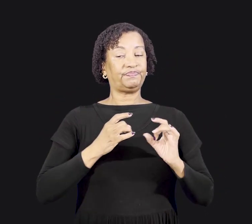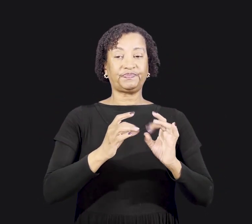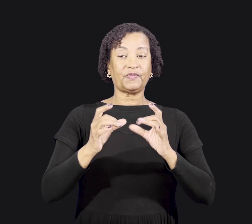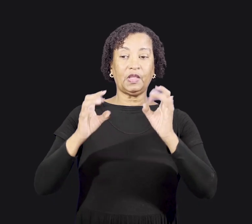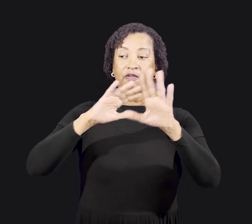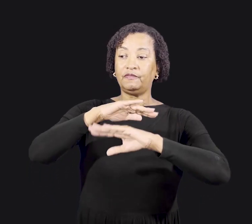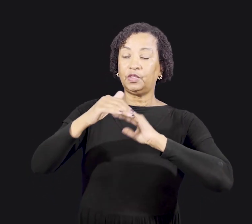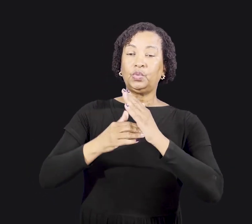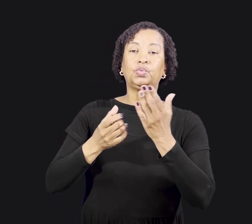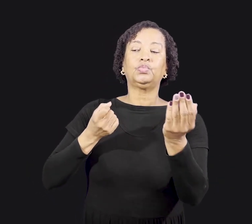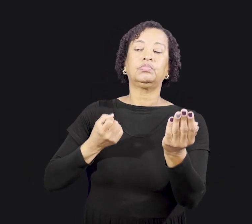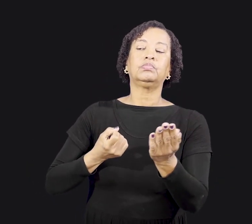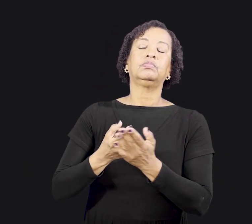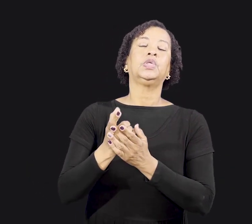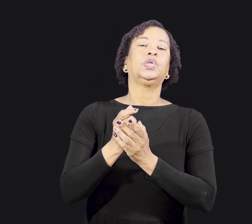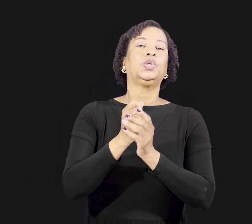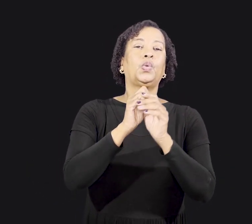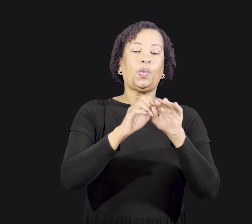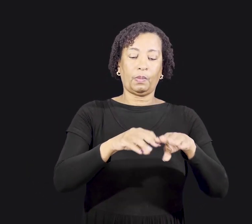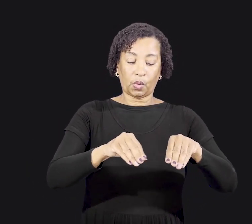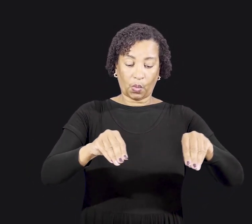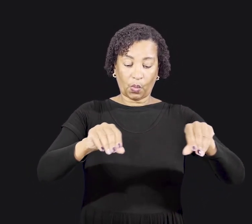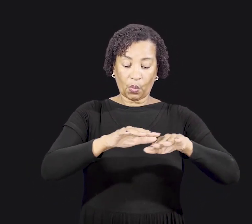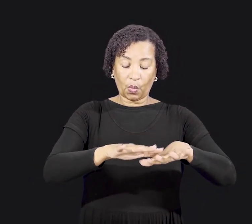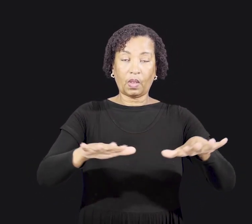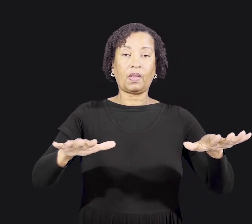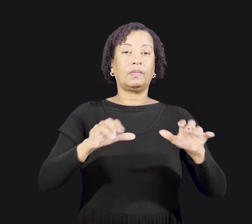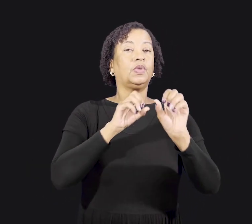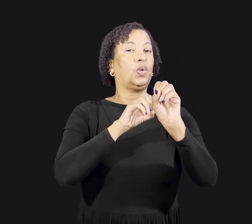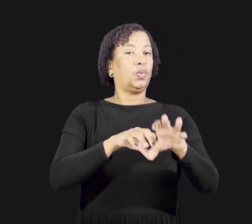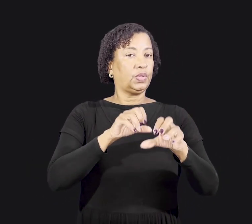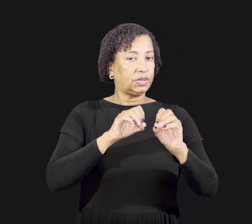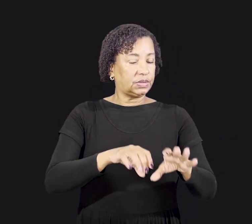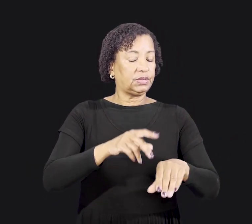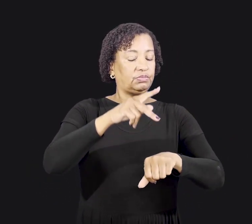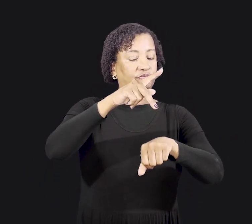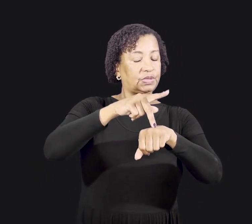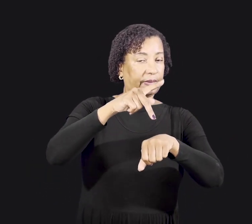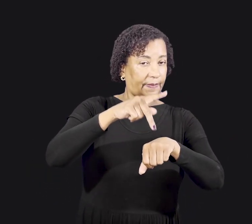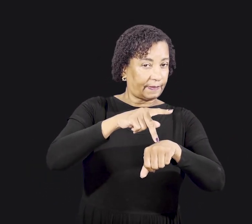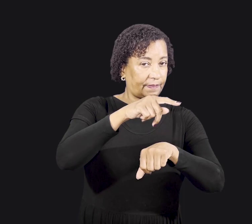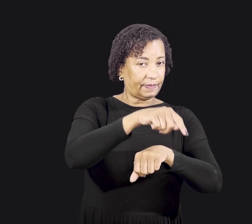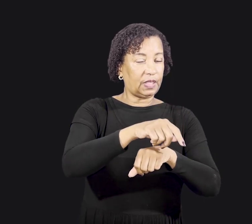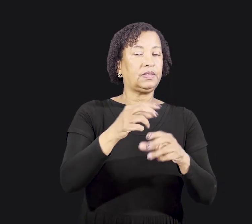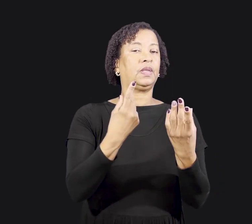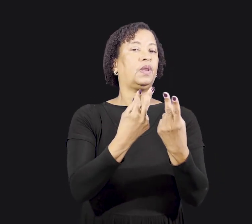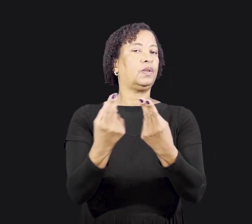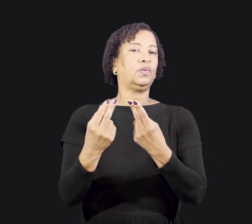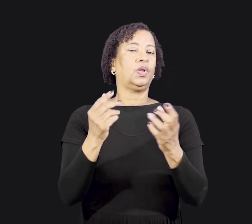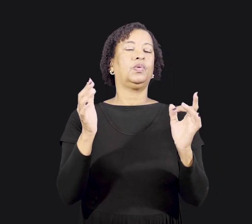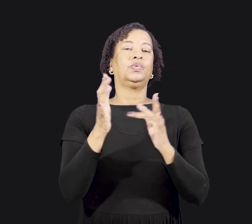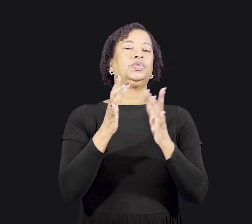vendeu tudo que tinha e comprou o campo. O ensino da parábola da pérola é o mesmo. Jesus estava